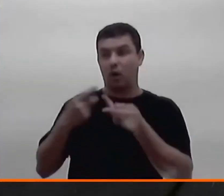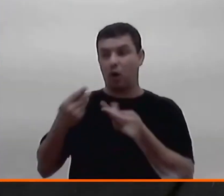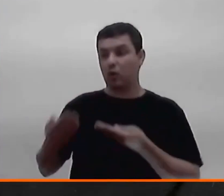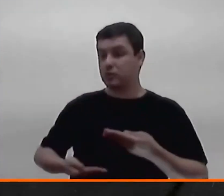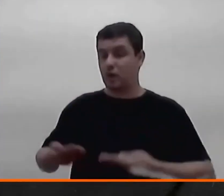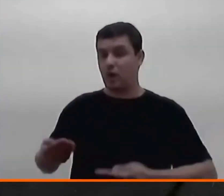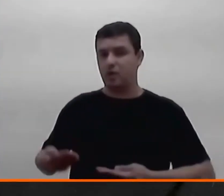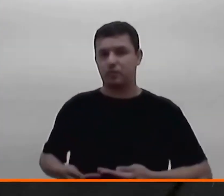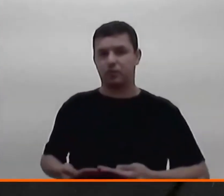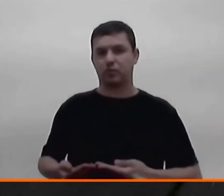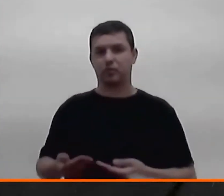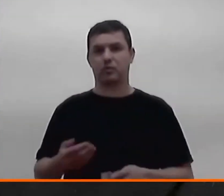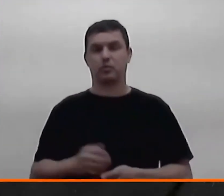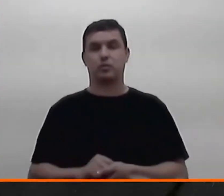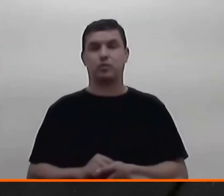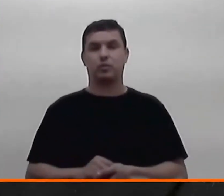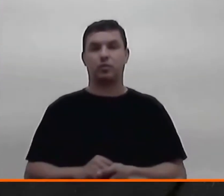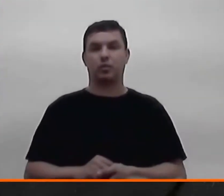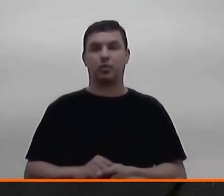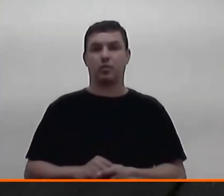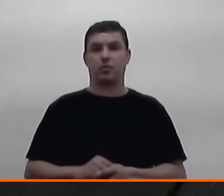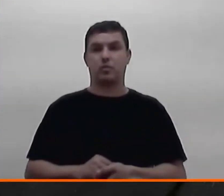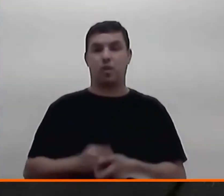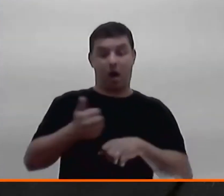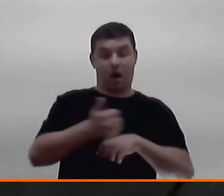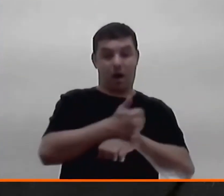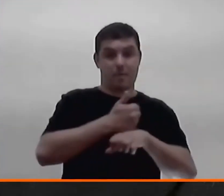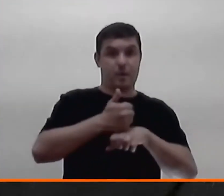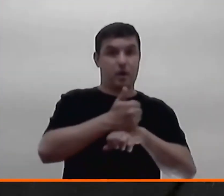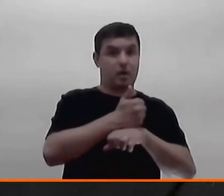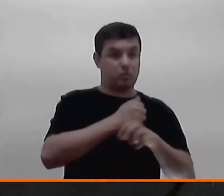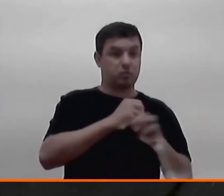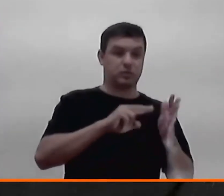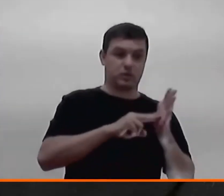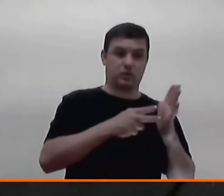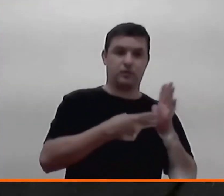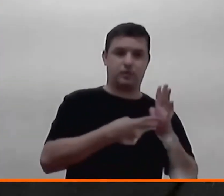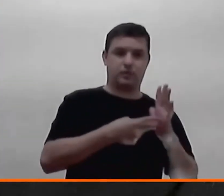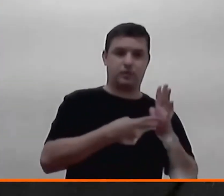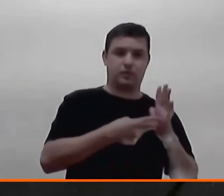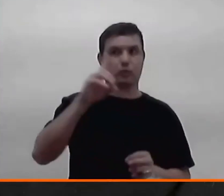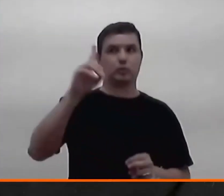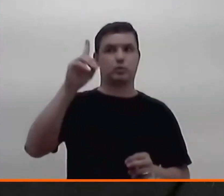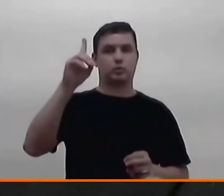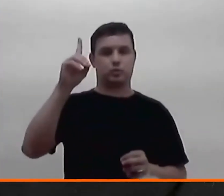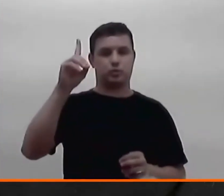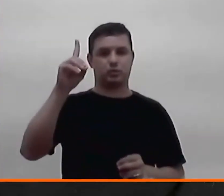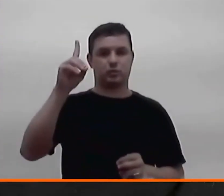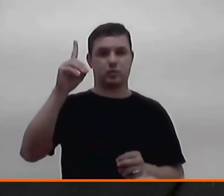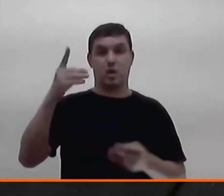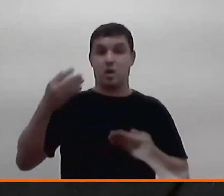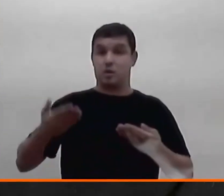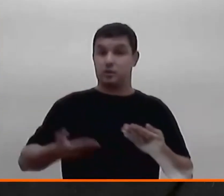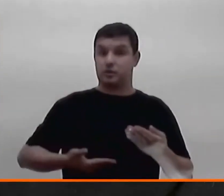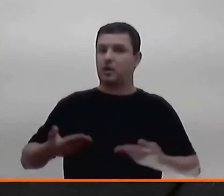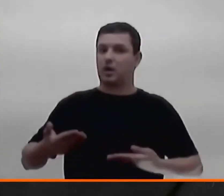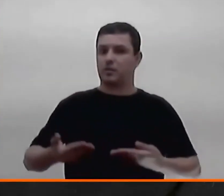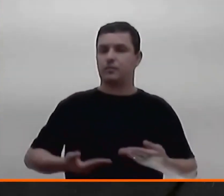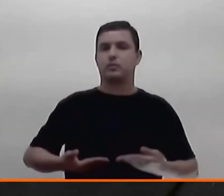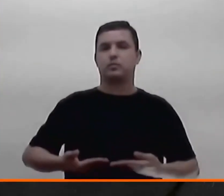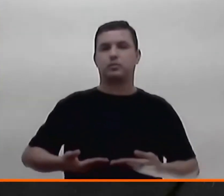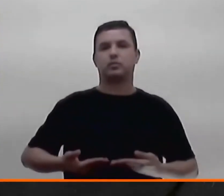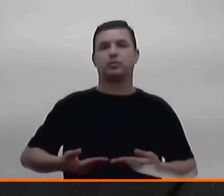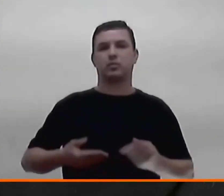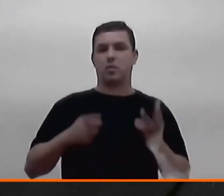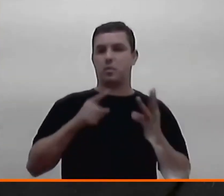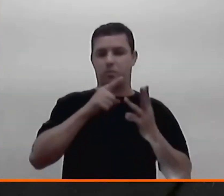Então, aqui nós temos Abraão, representa o Deus Pai. E o seu mais